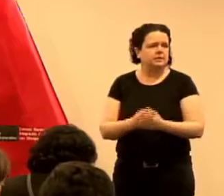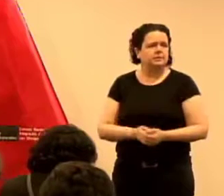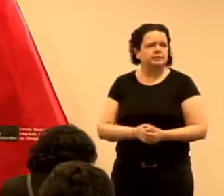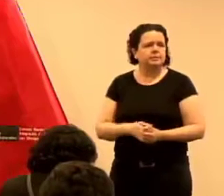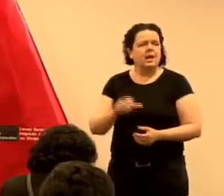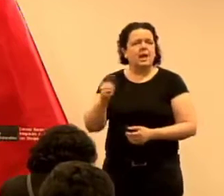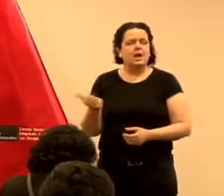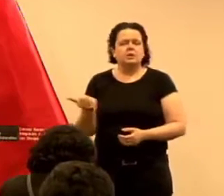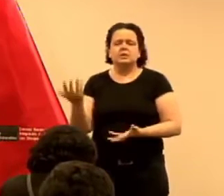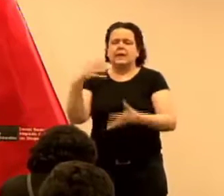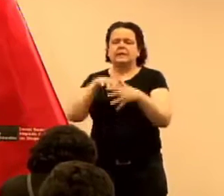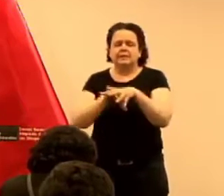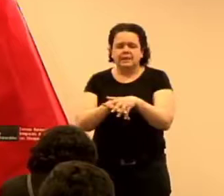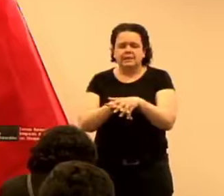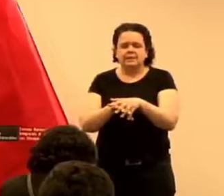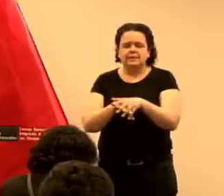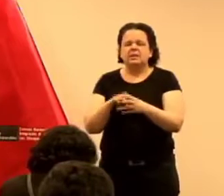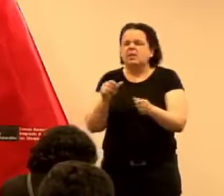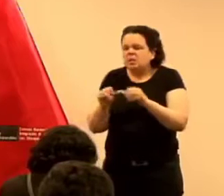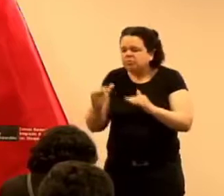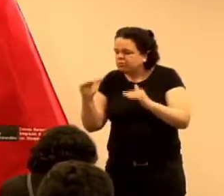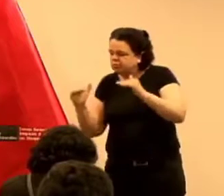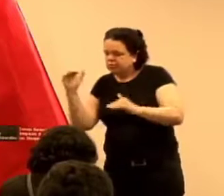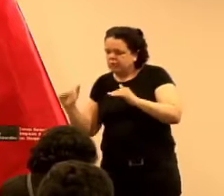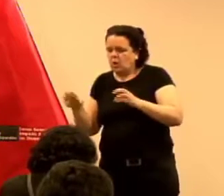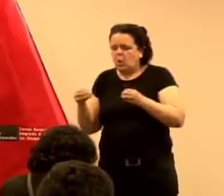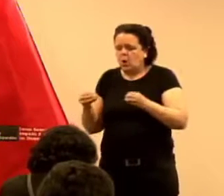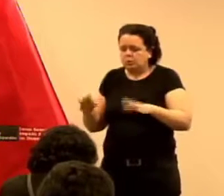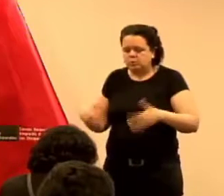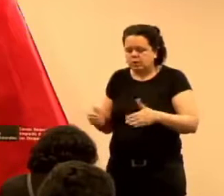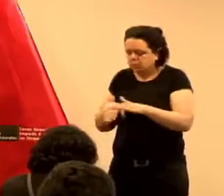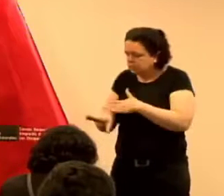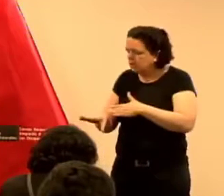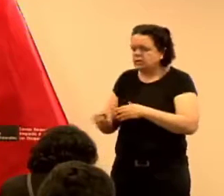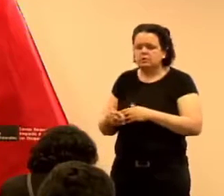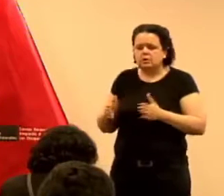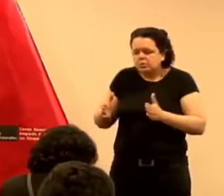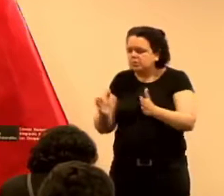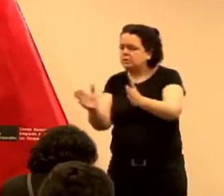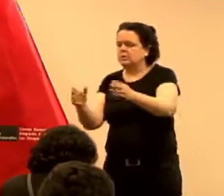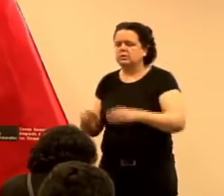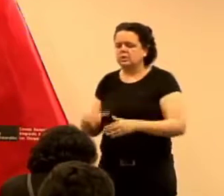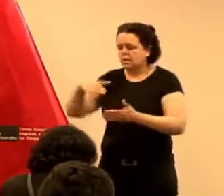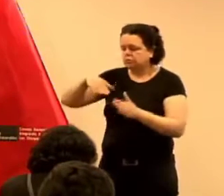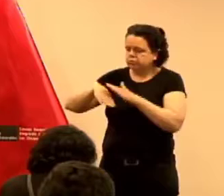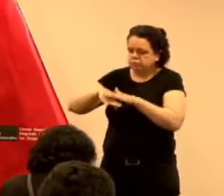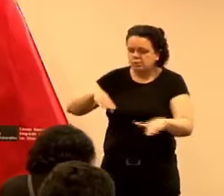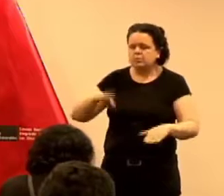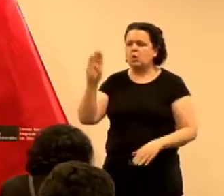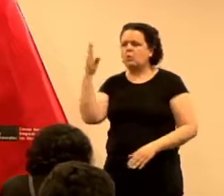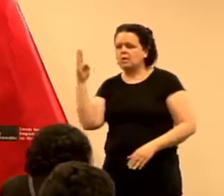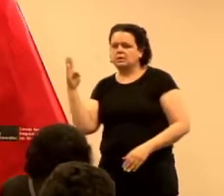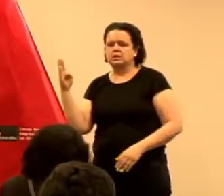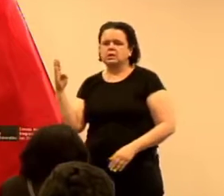El ámbito de la accesibilidad mide evidentemente la accesibilidad física, las entradas, los pasillos, las rampas, los